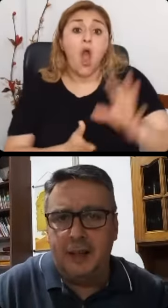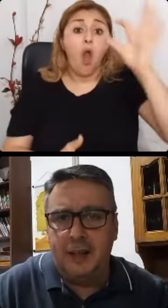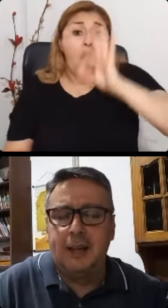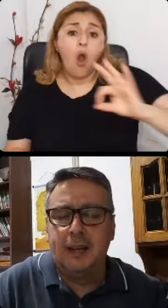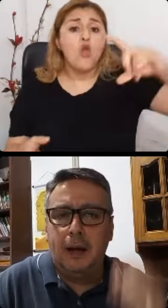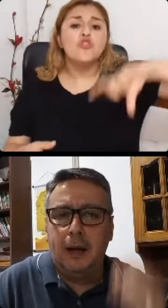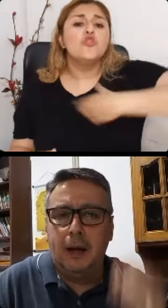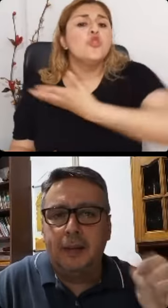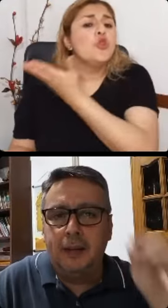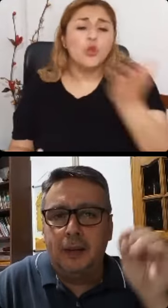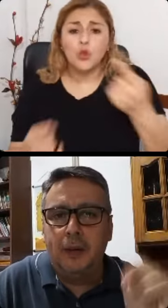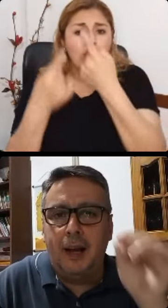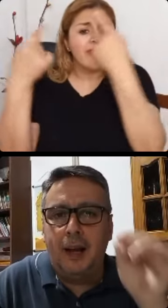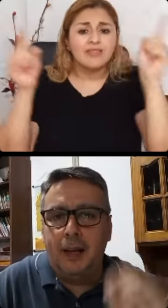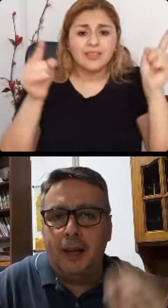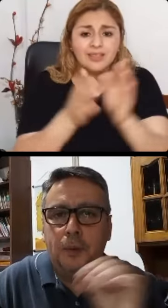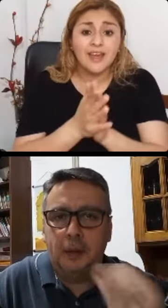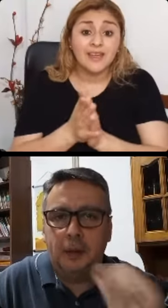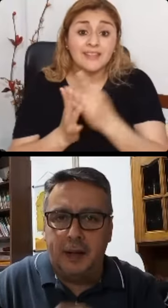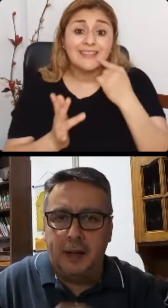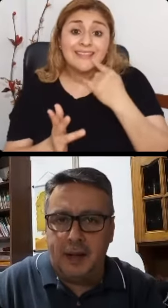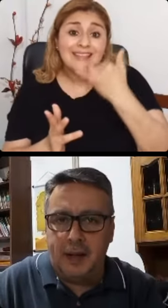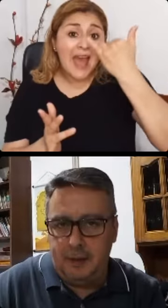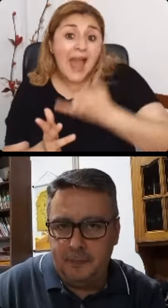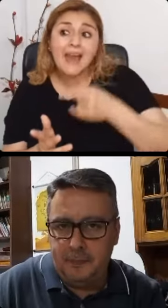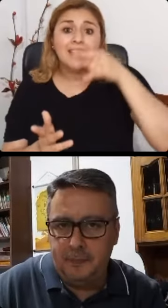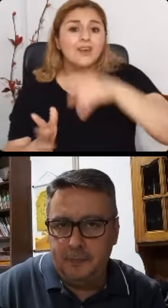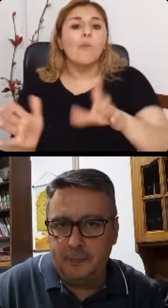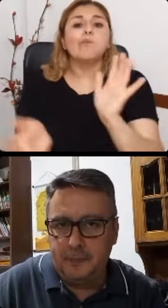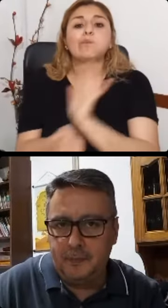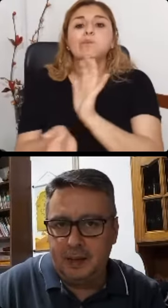sociedades parten de una ley universal